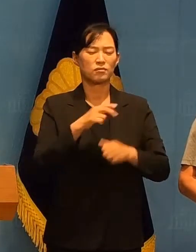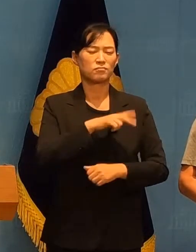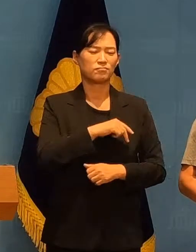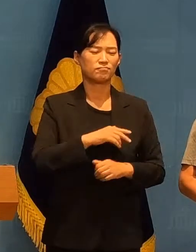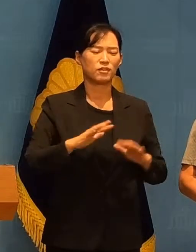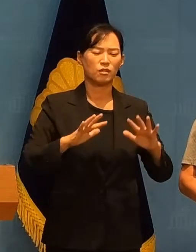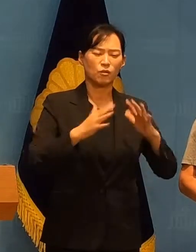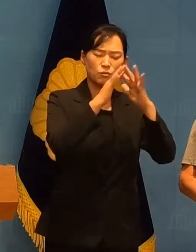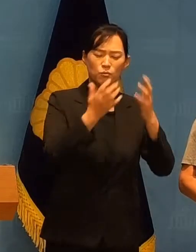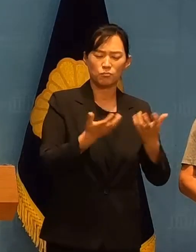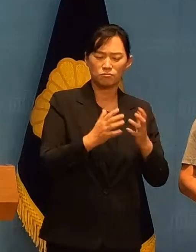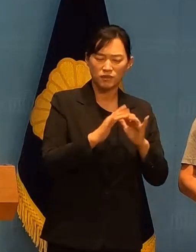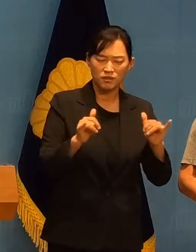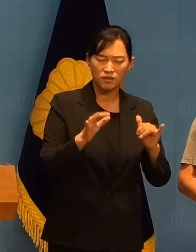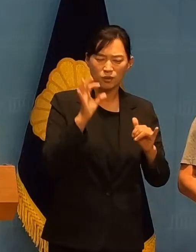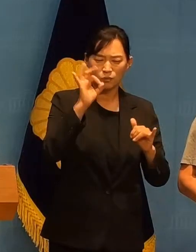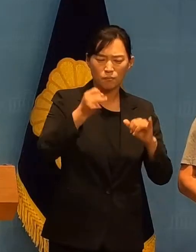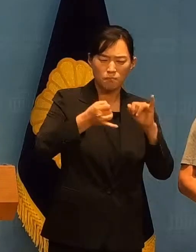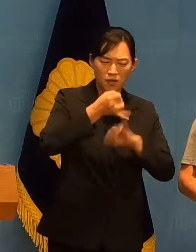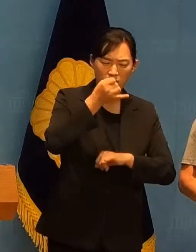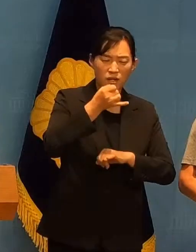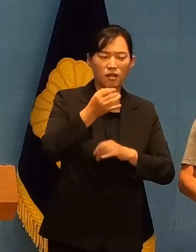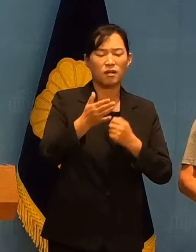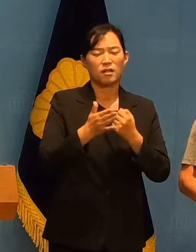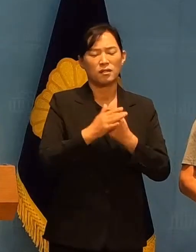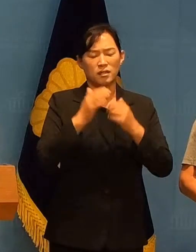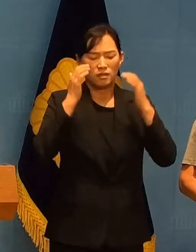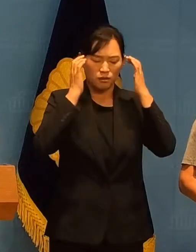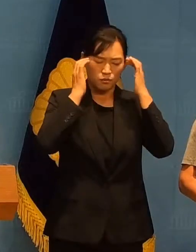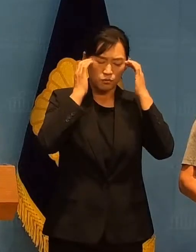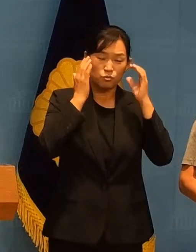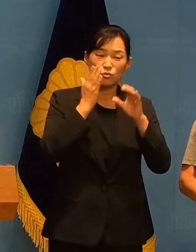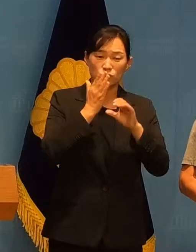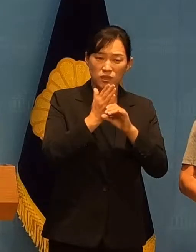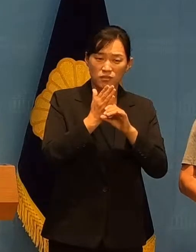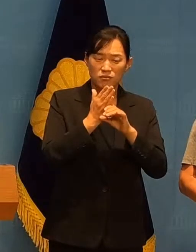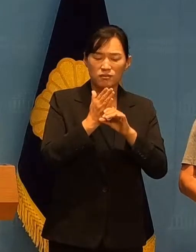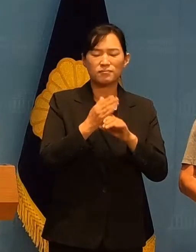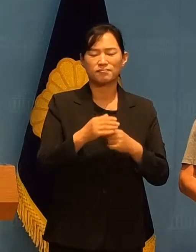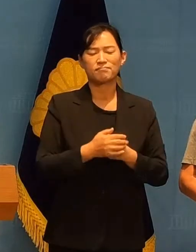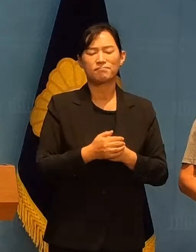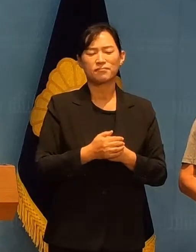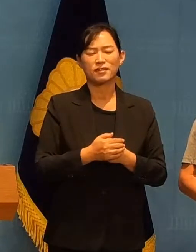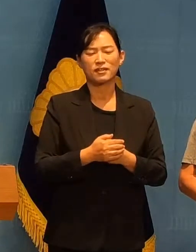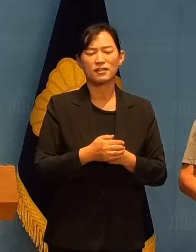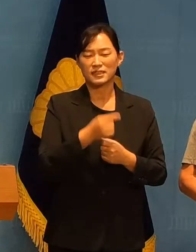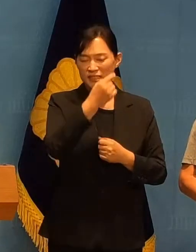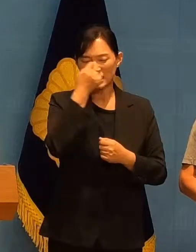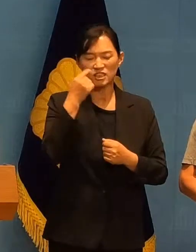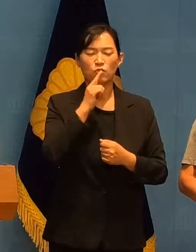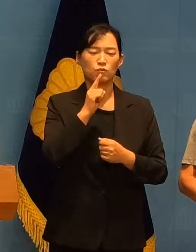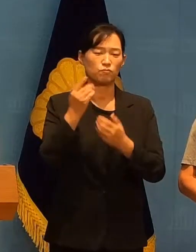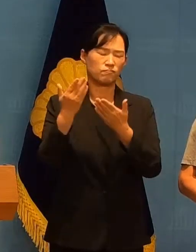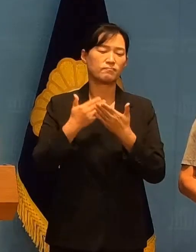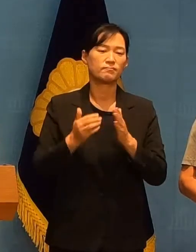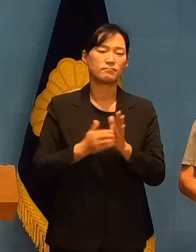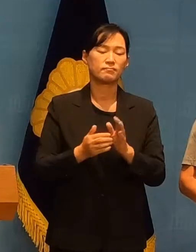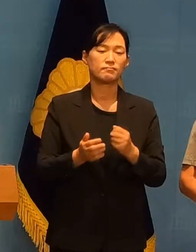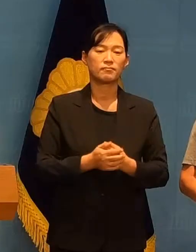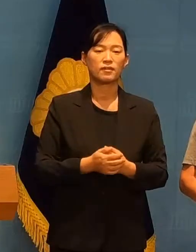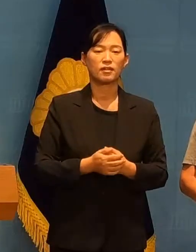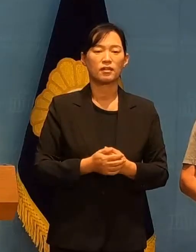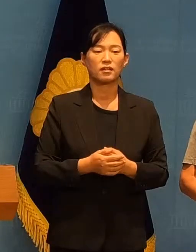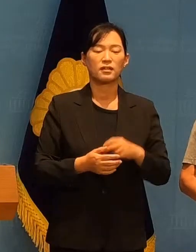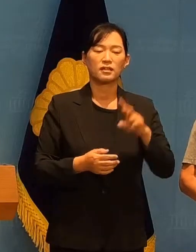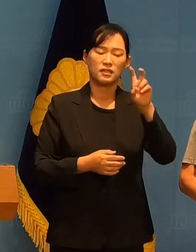그 임금이 체불이 되어서 엄청나게 고통받고 있다는 것을 생생히 이렇게 증언해 주셨습니다. 저는 그